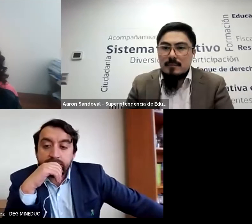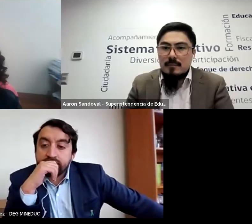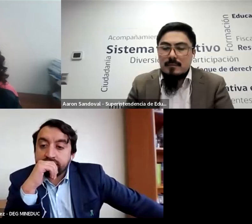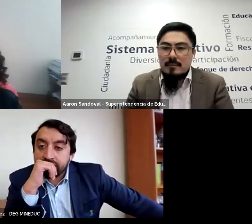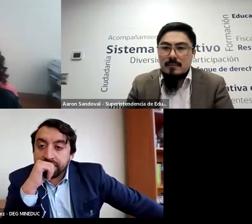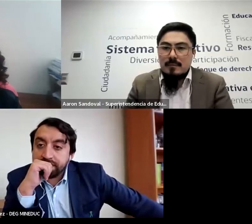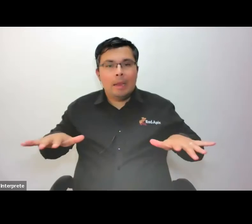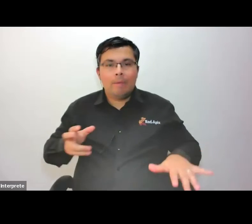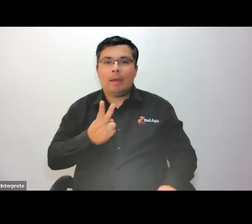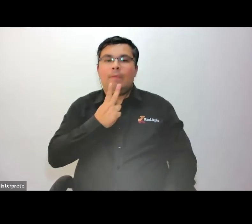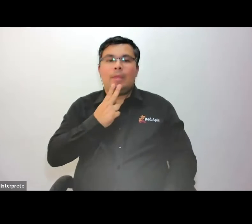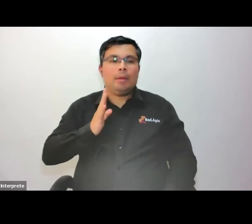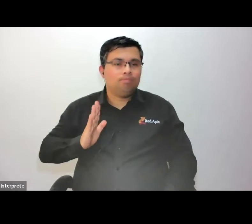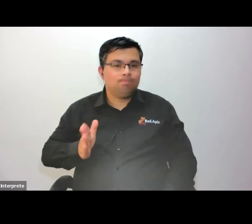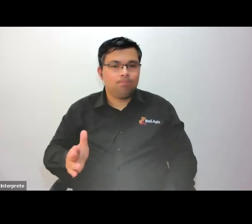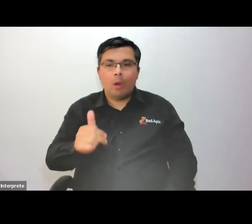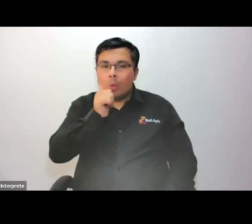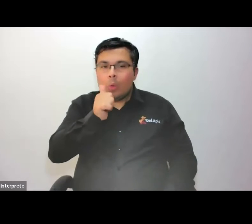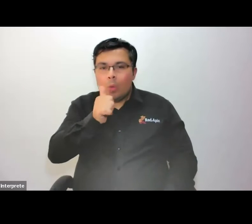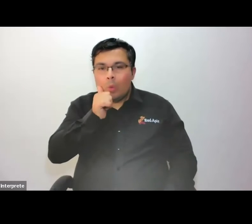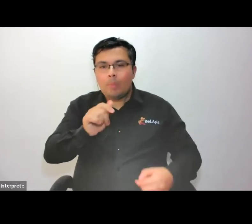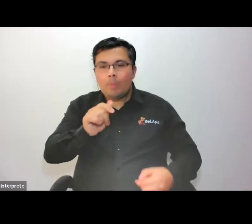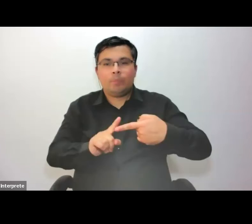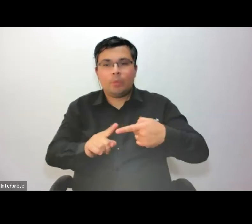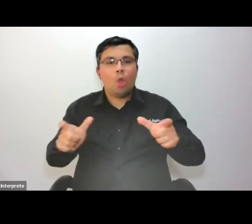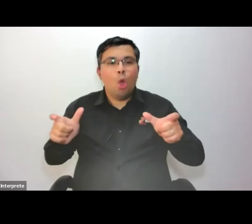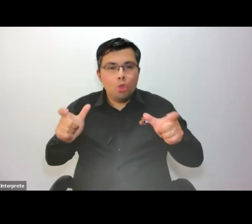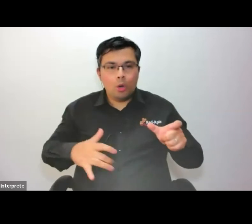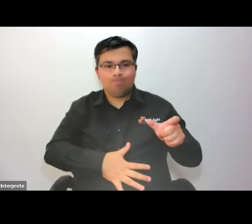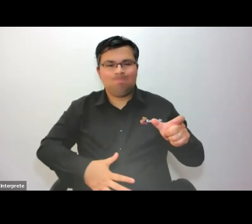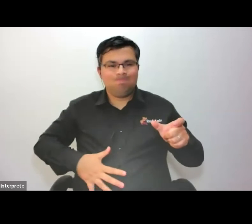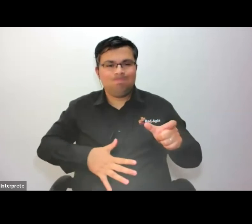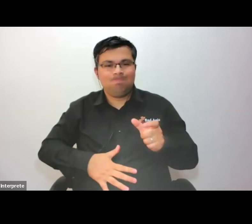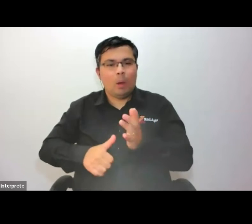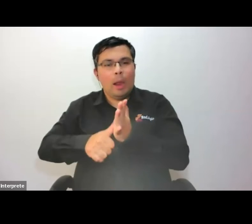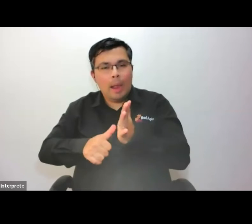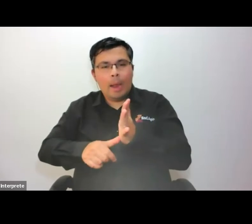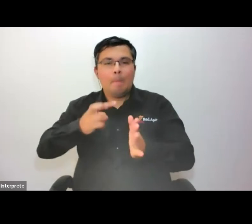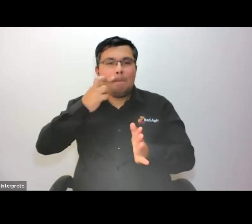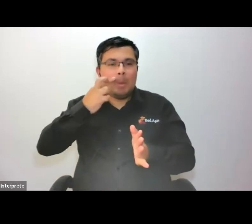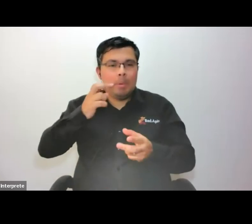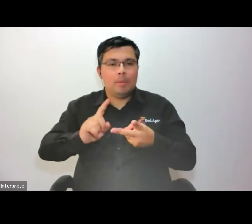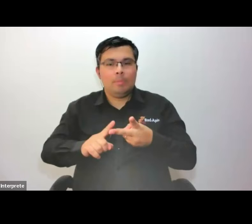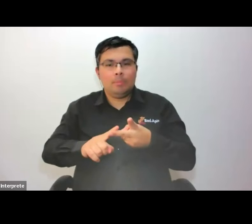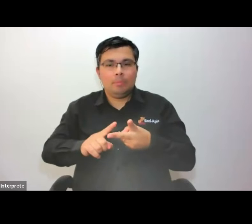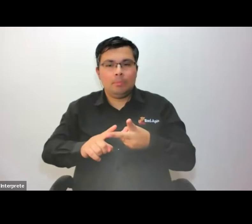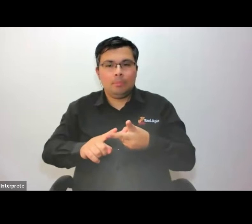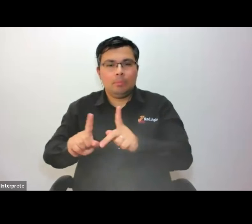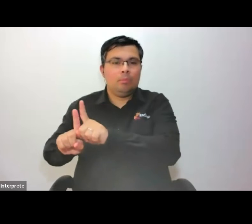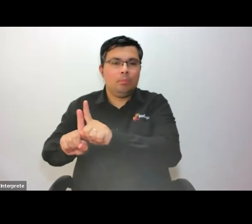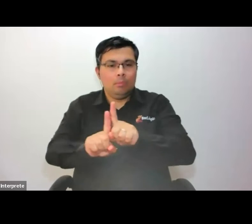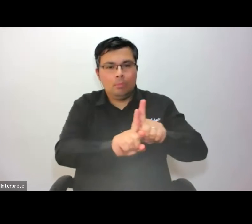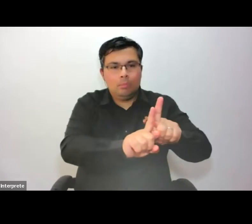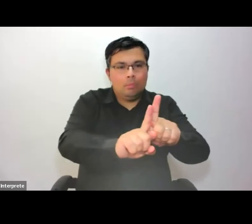diaria, principalmente, que son control de esfínter, alimentación, y desplazamiento, requiere de alguna